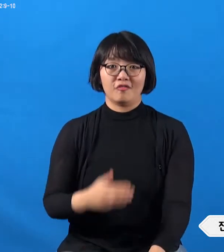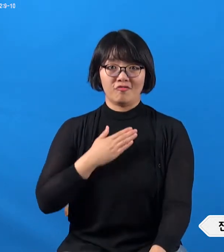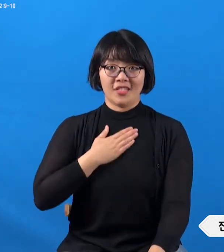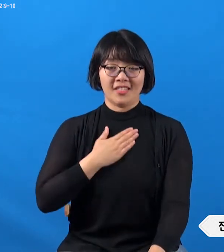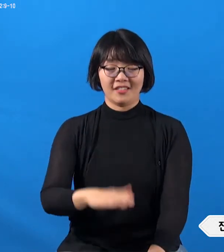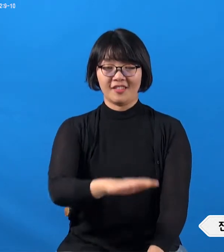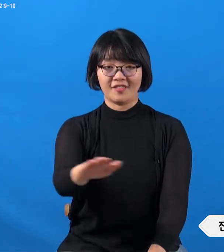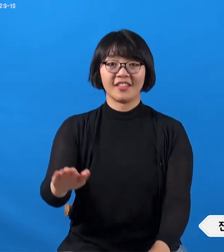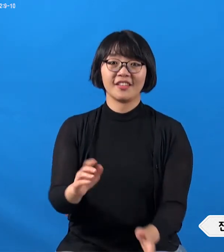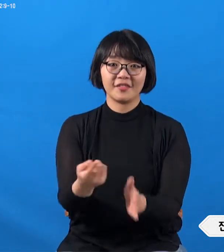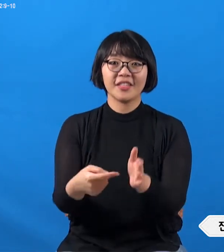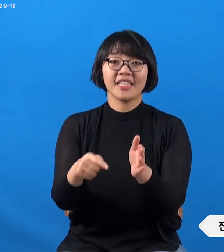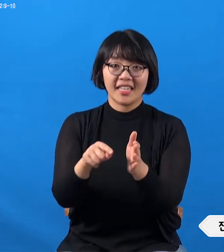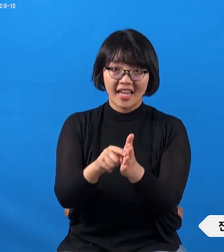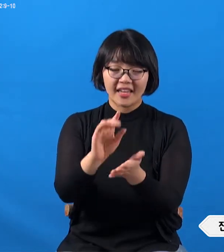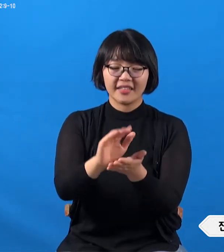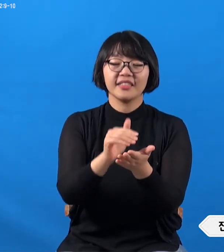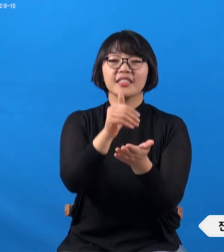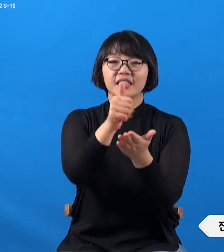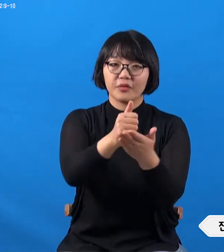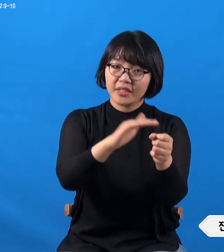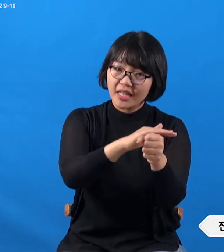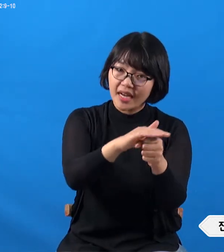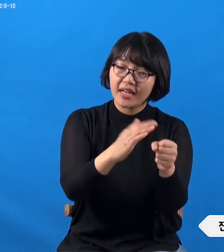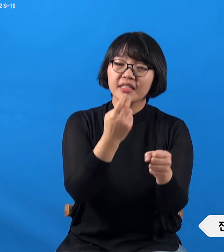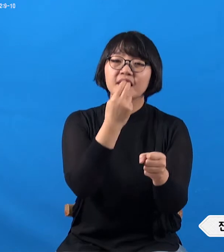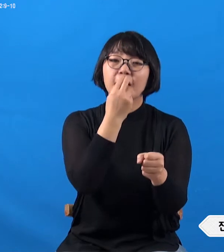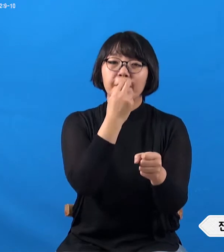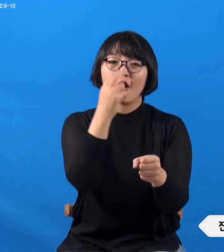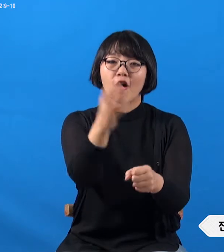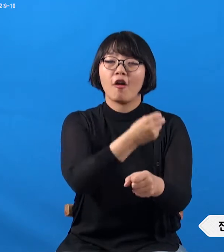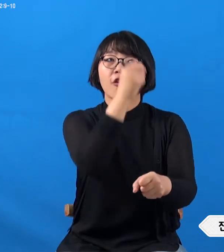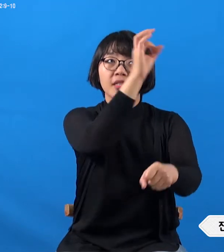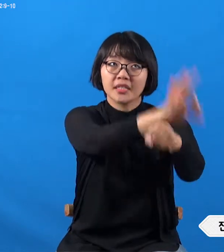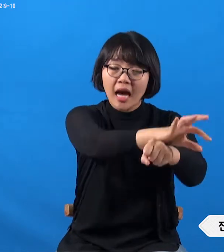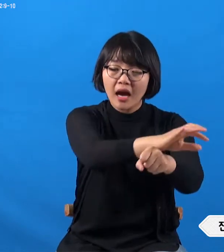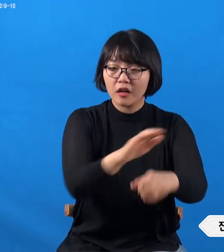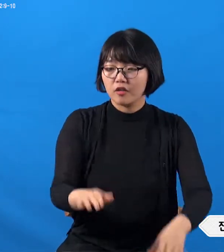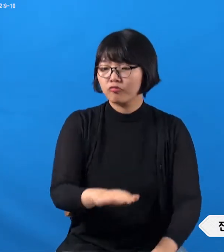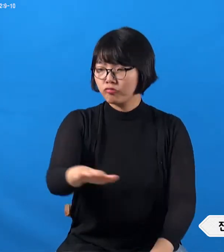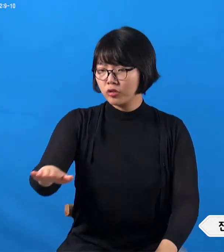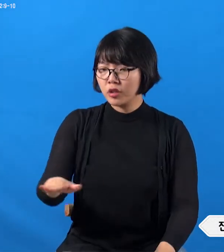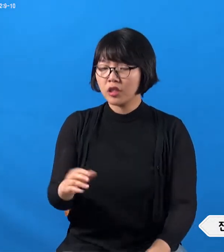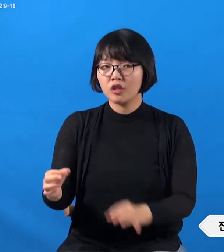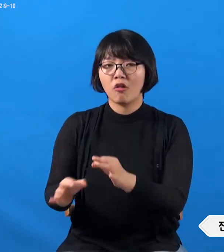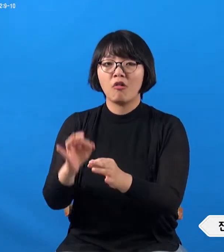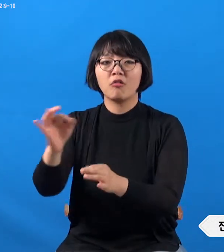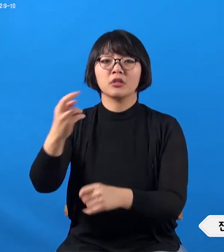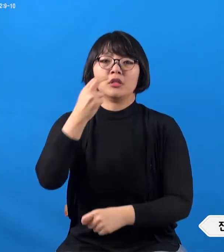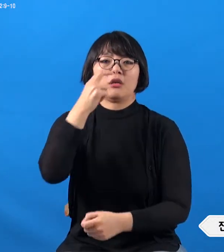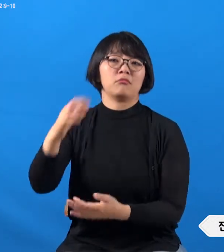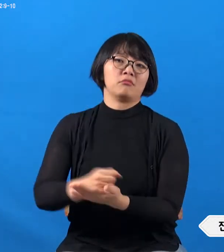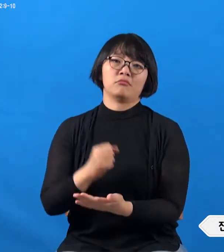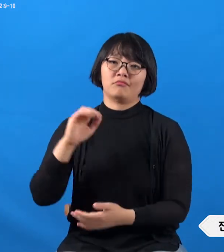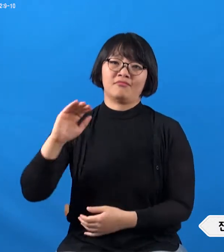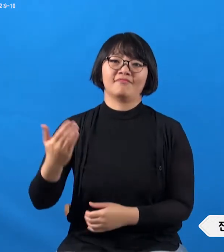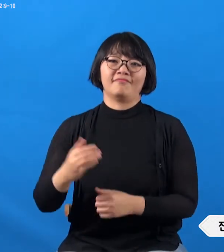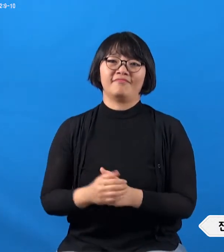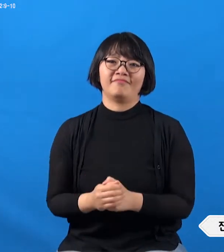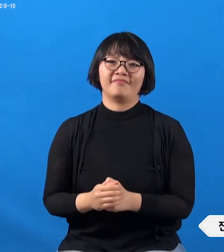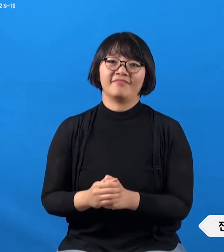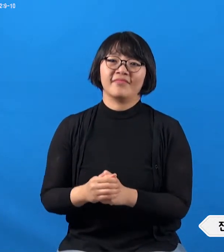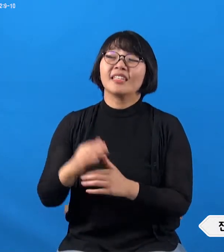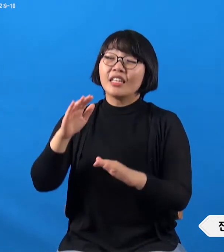쏟으신 그리스도의 사랑과 생명으로 우리에게 주신 영원한 생명, 이제 주님은